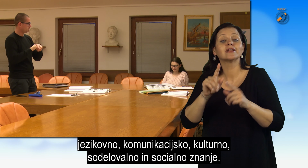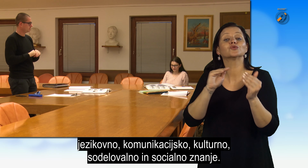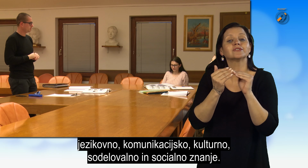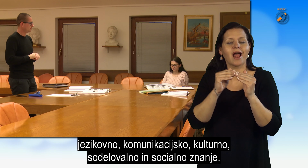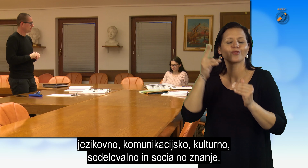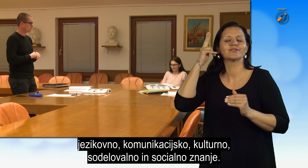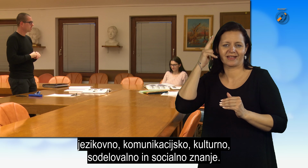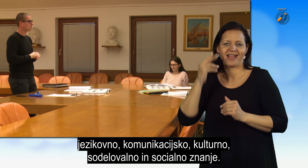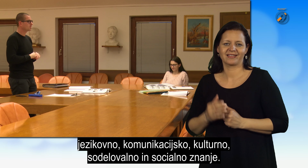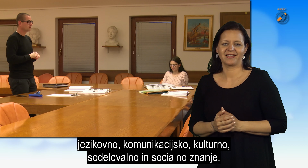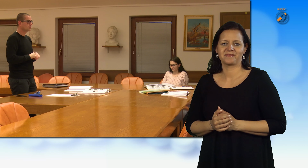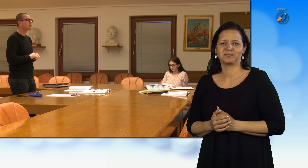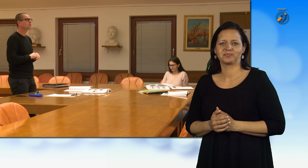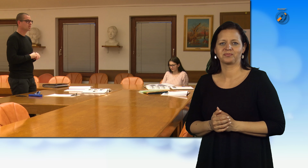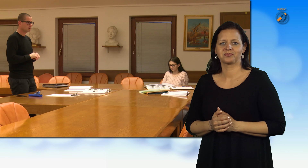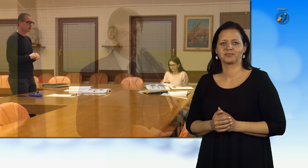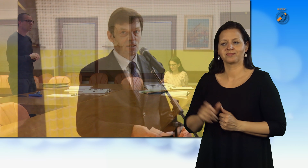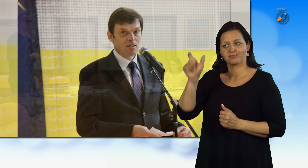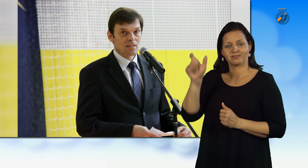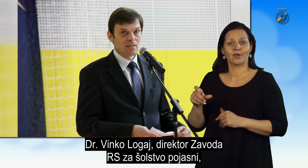sodelovalno in socialno znanje.